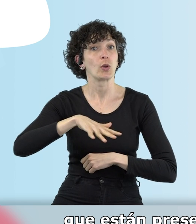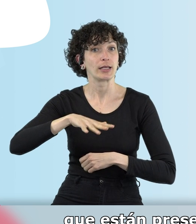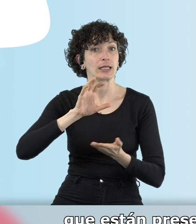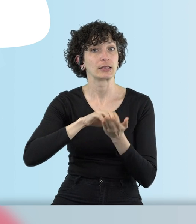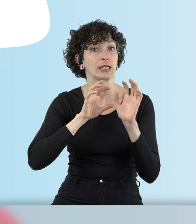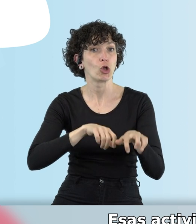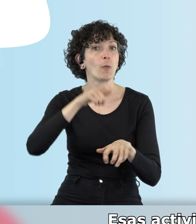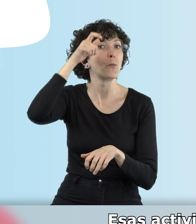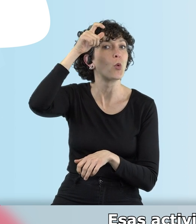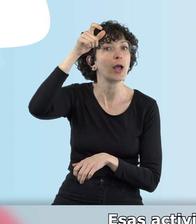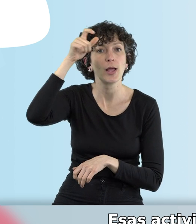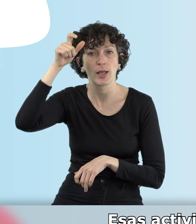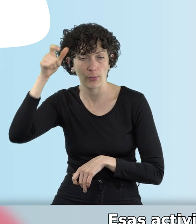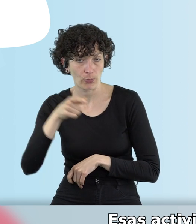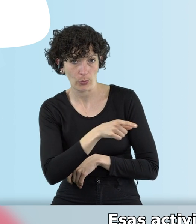de Castilla y León.